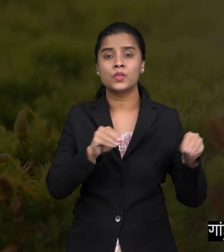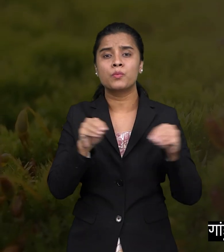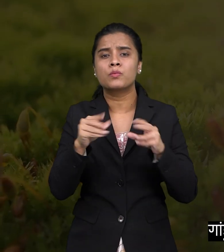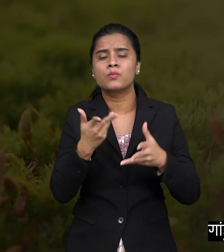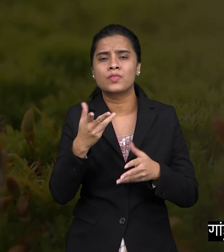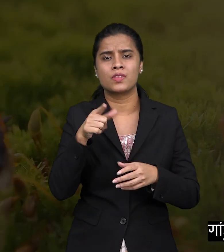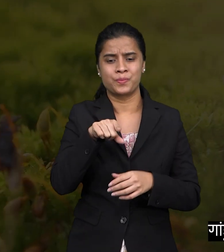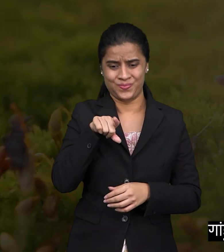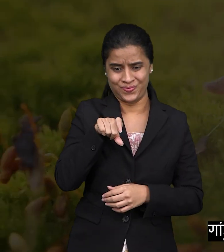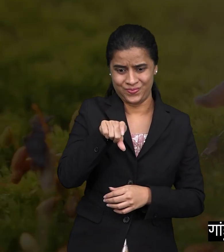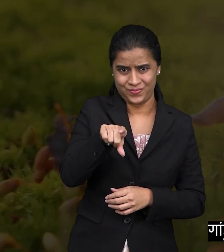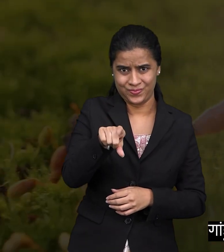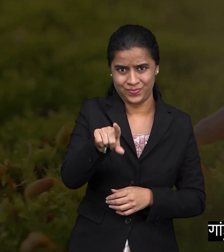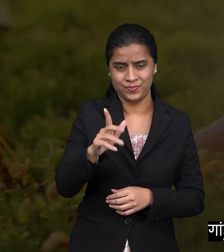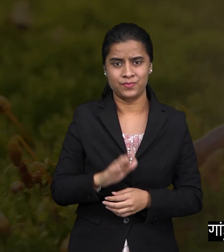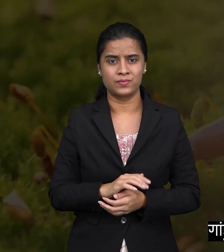गांडुळांमधील हालचाल.